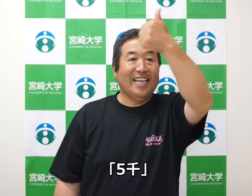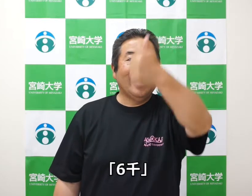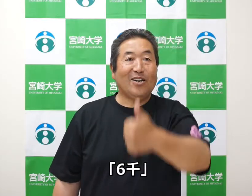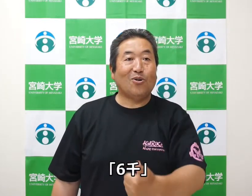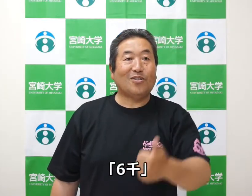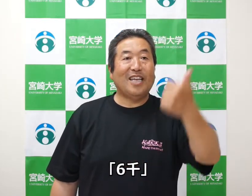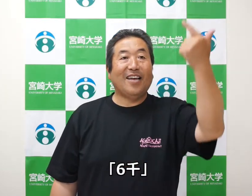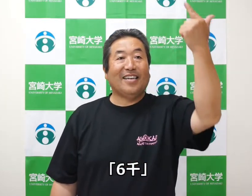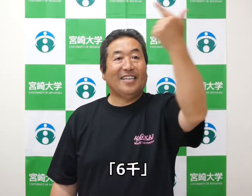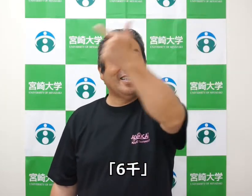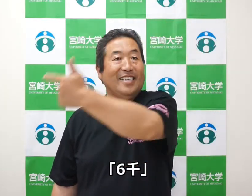6000、